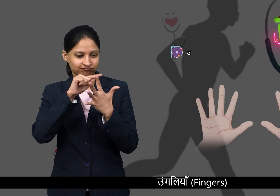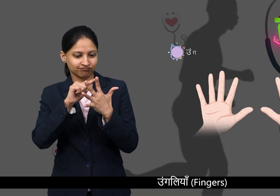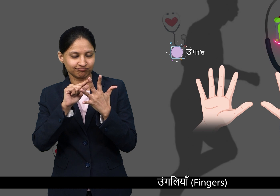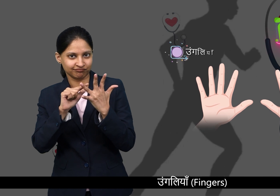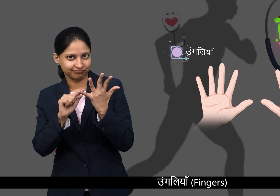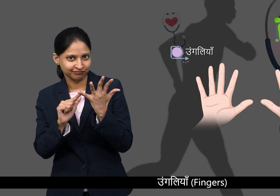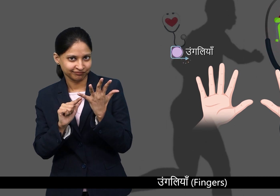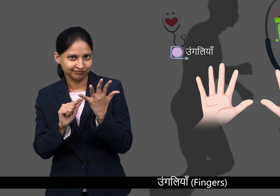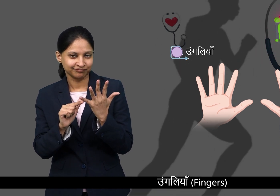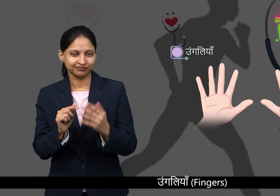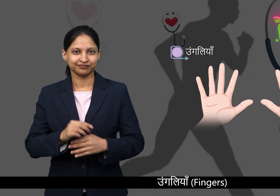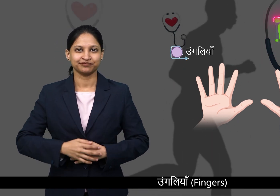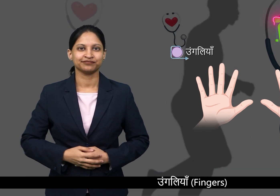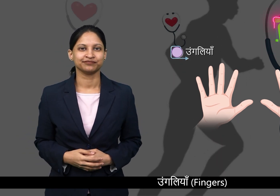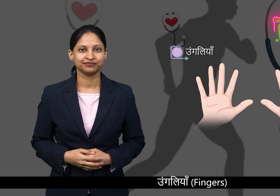उंगलियां, फिंगर्स,